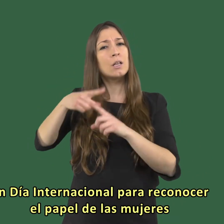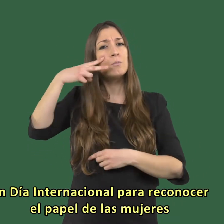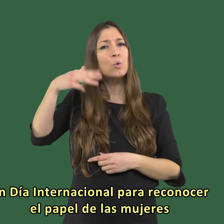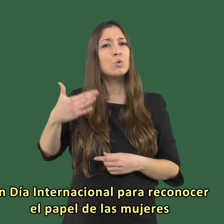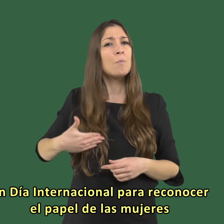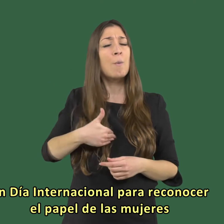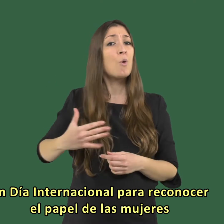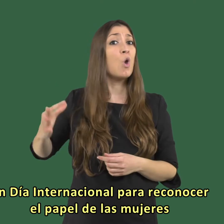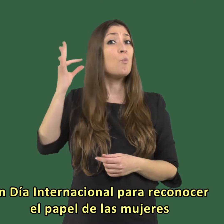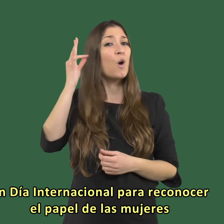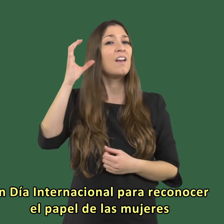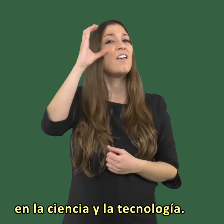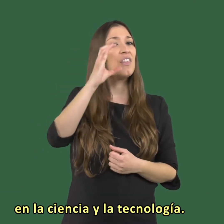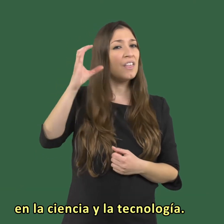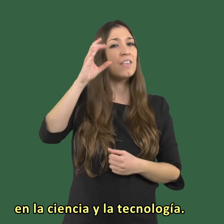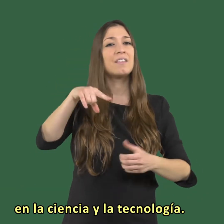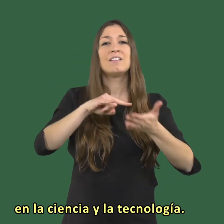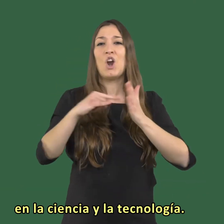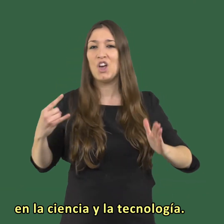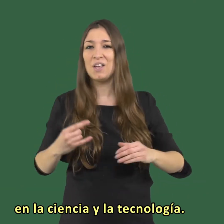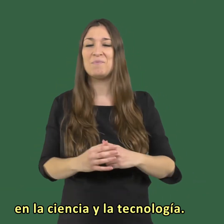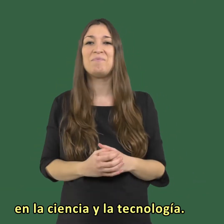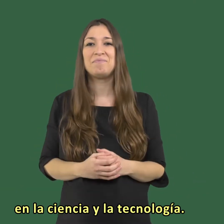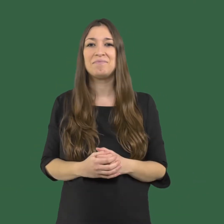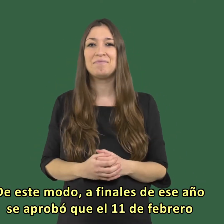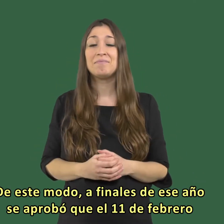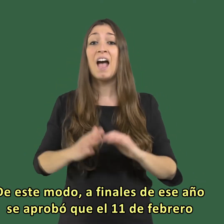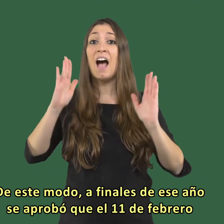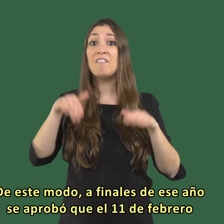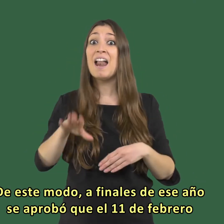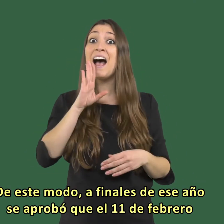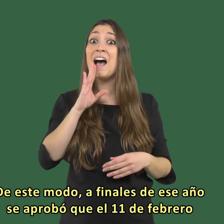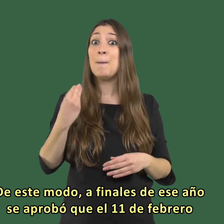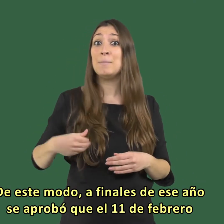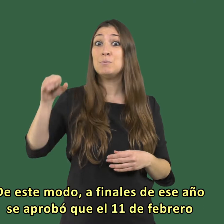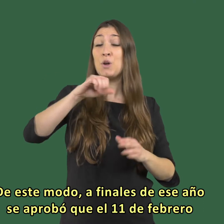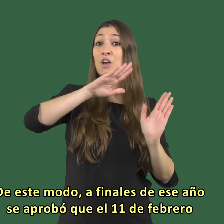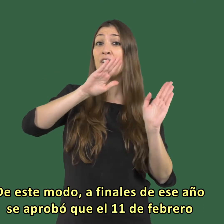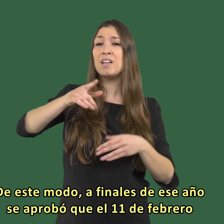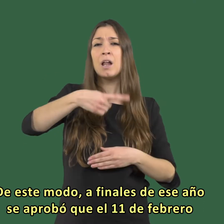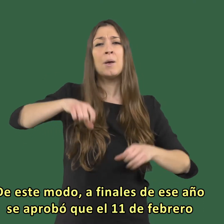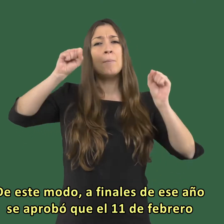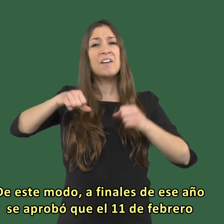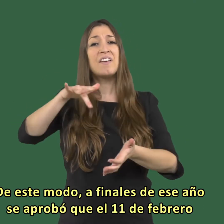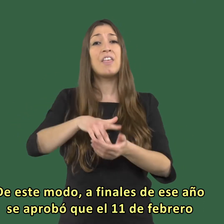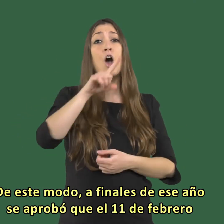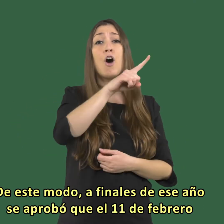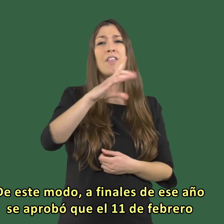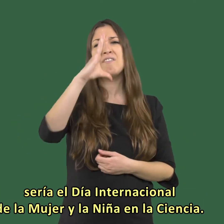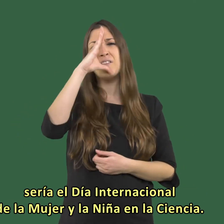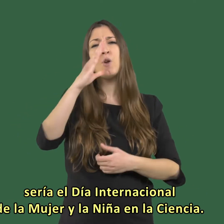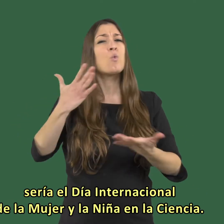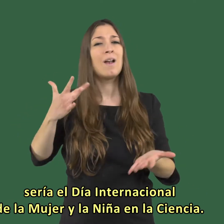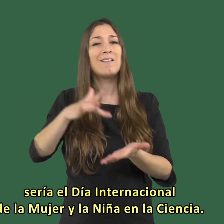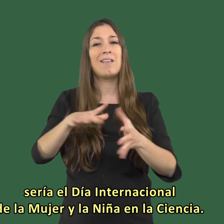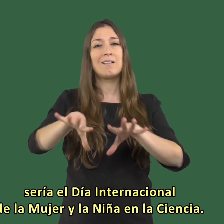para reconocer el papel de las mujeres en la ciencia y la tecnología. De este modo, a finales de ese año, se aprobó que el 11 de febrero sería